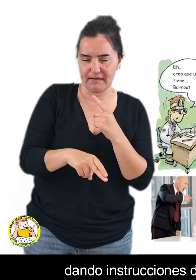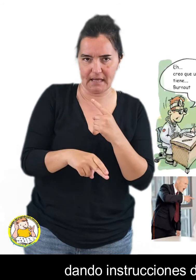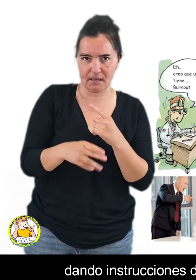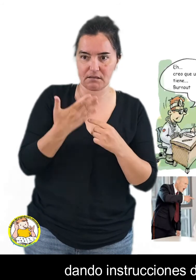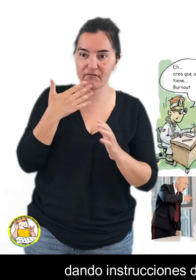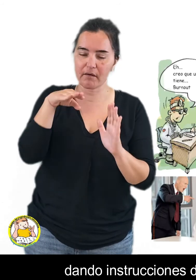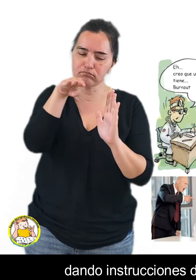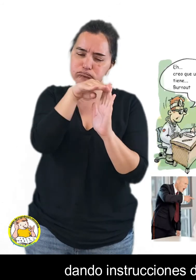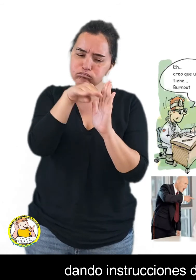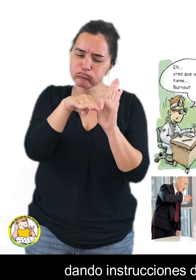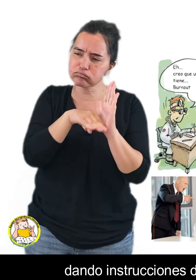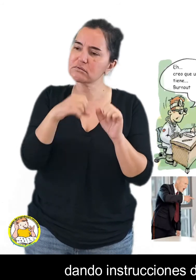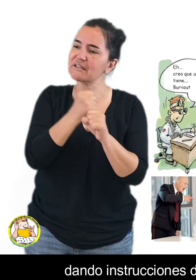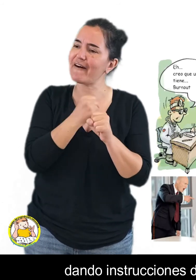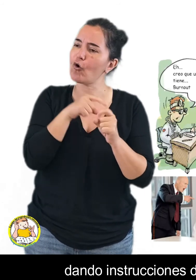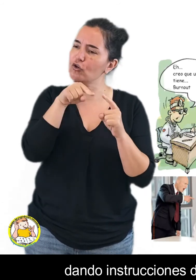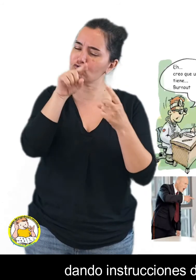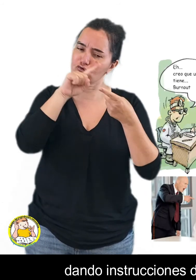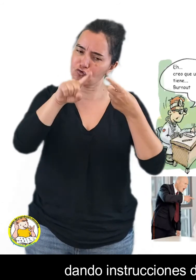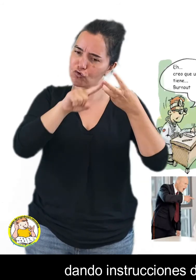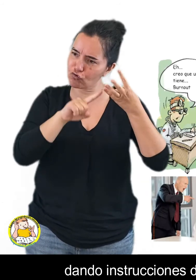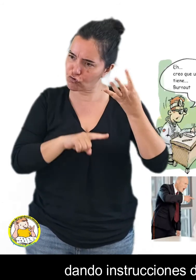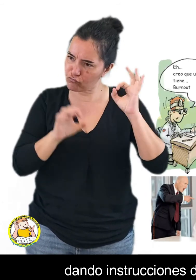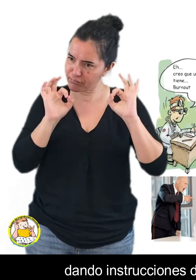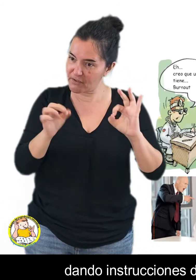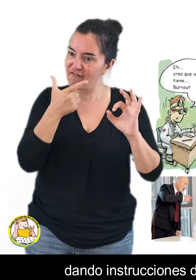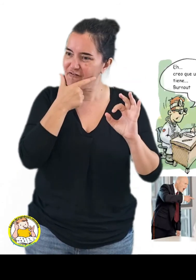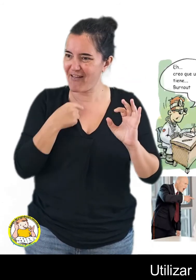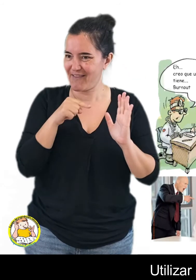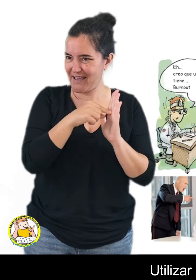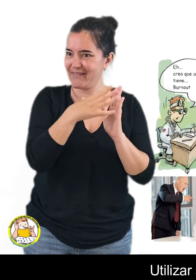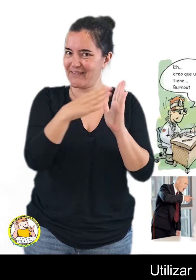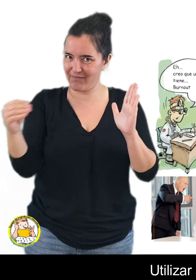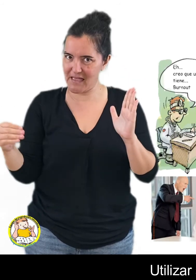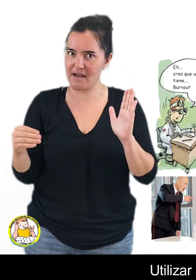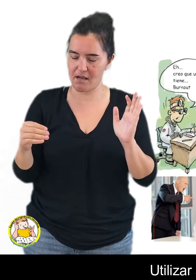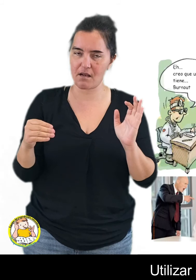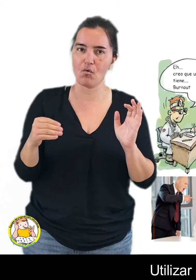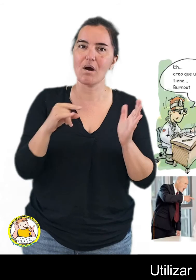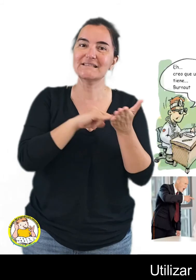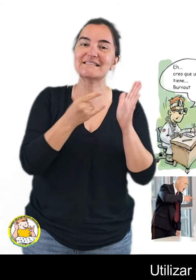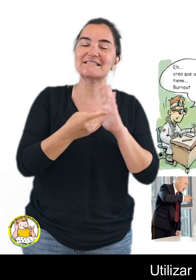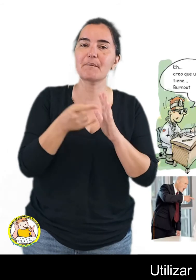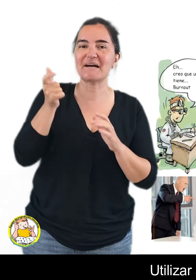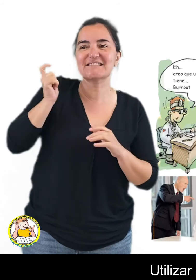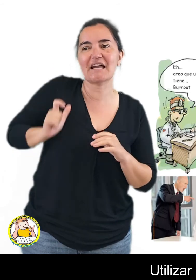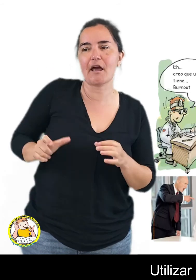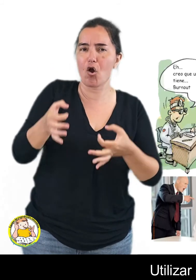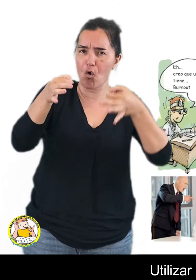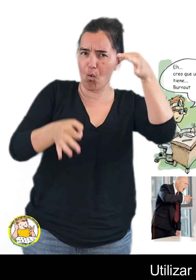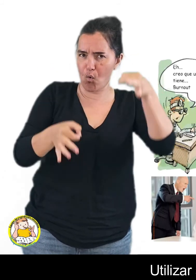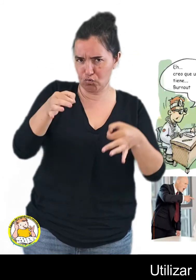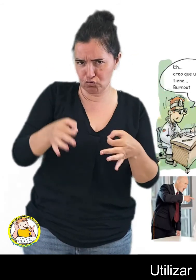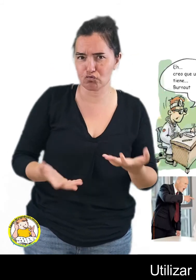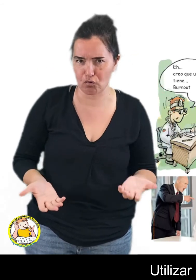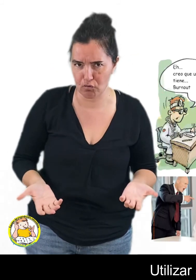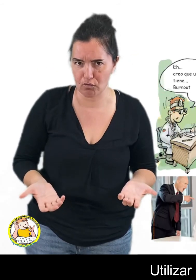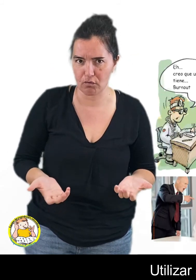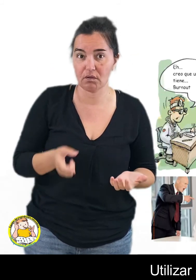dando instrucciones de trabajo precisas y fáciles de entender. Utilizar sistemas salariales justos.